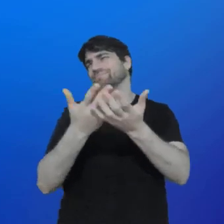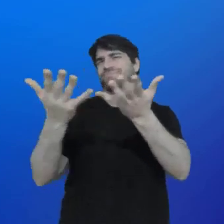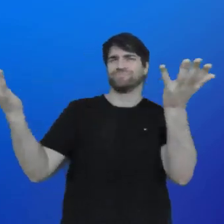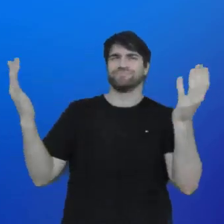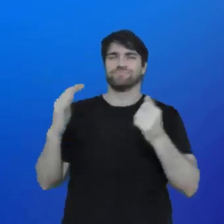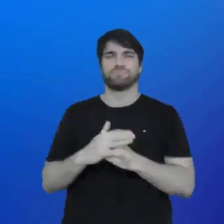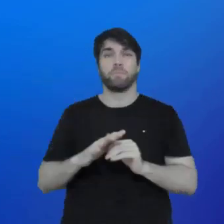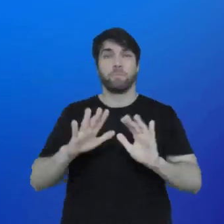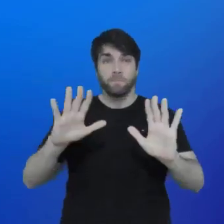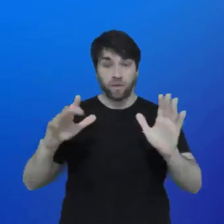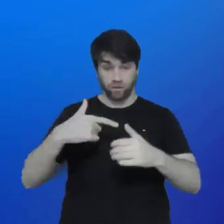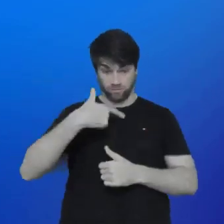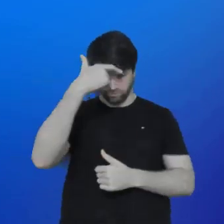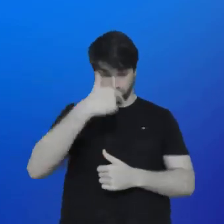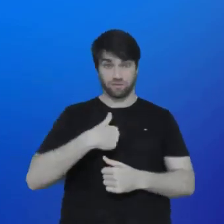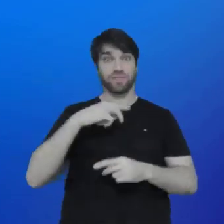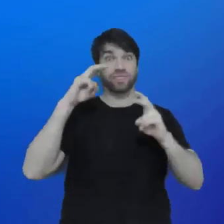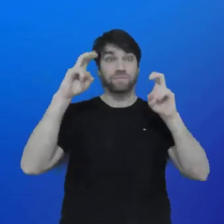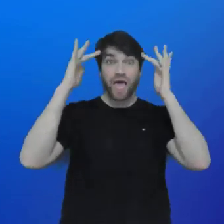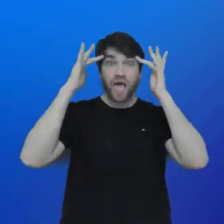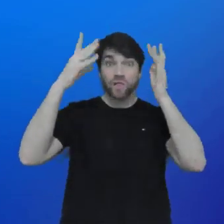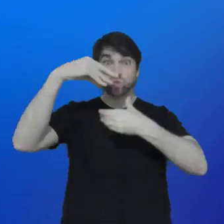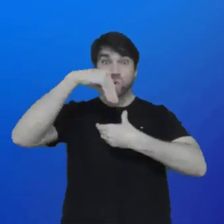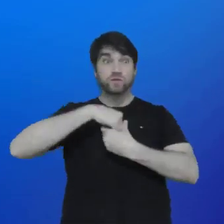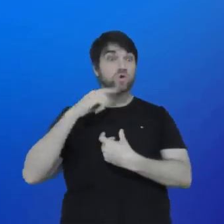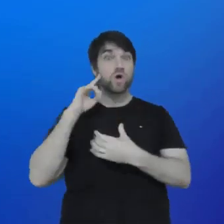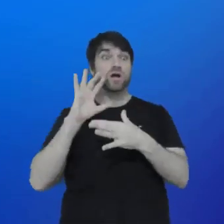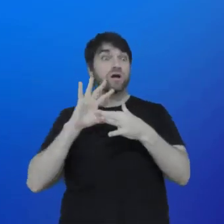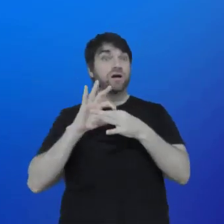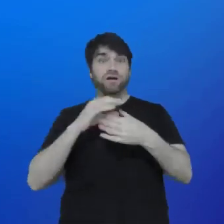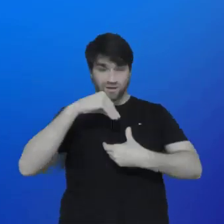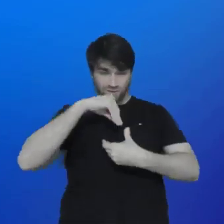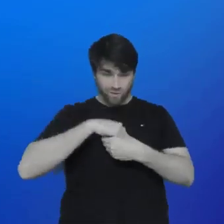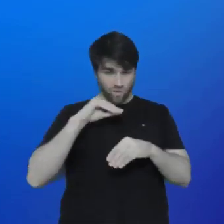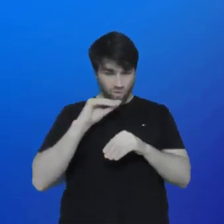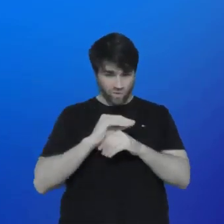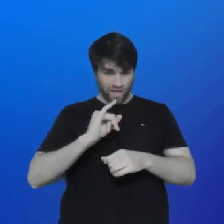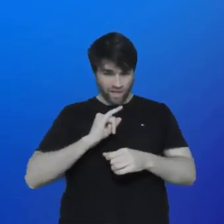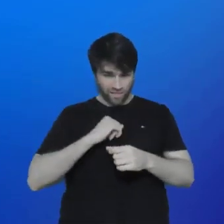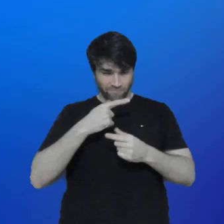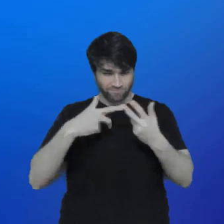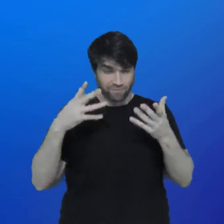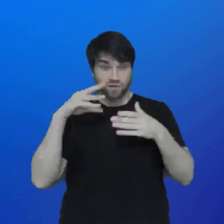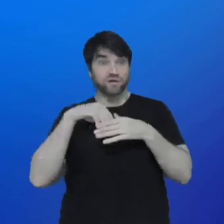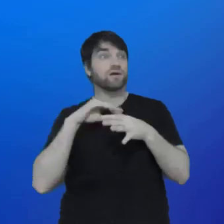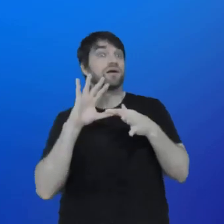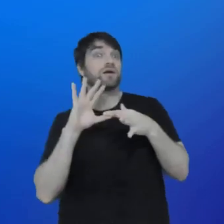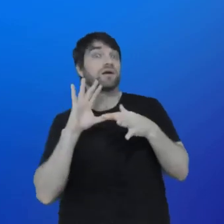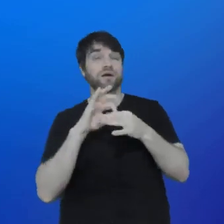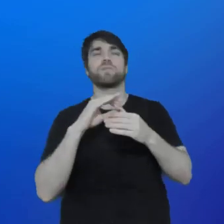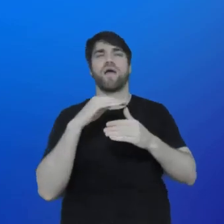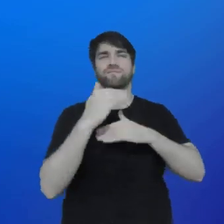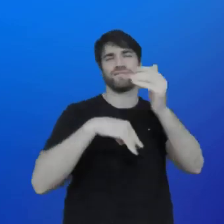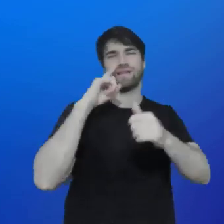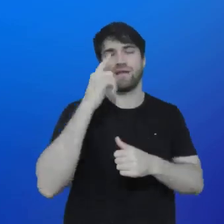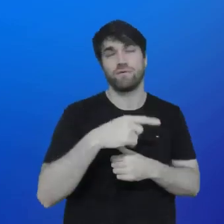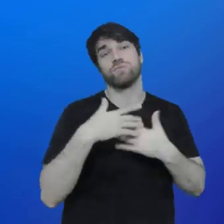identidad, a la cultura, la manera de avanzar y desarrollarse más rápido es estar inserto y recibir educación dentro del mundo